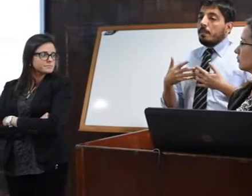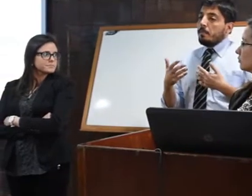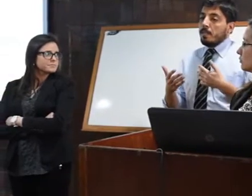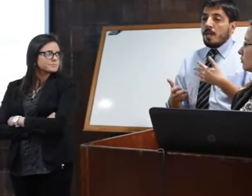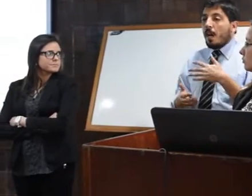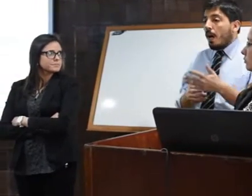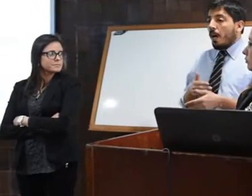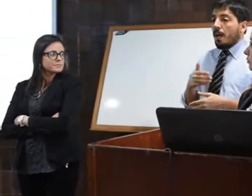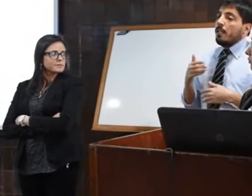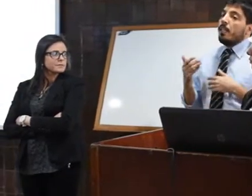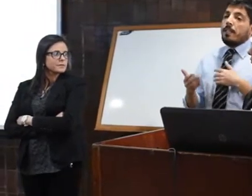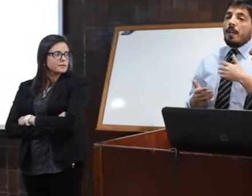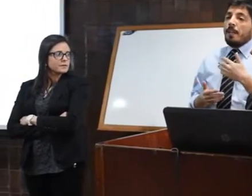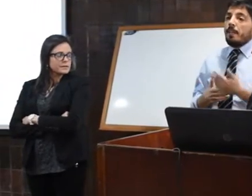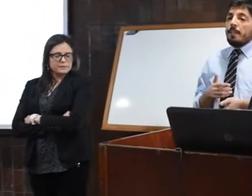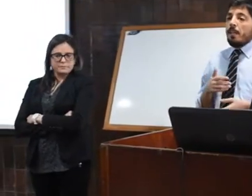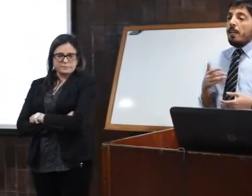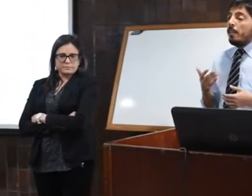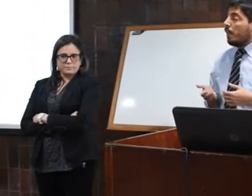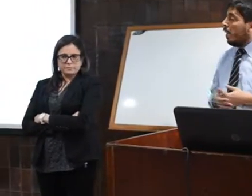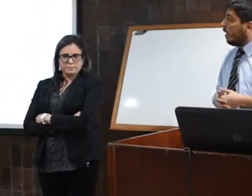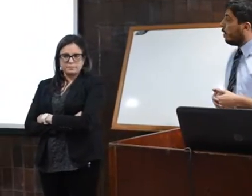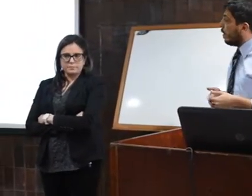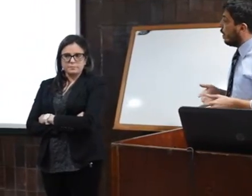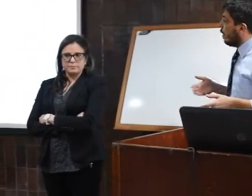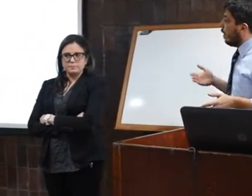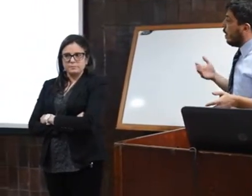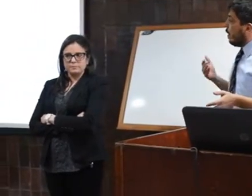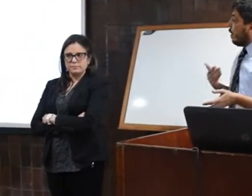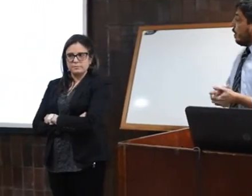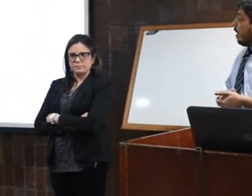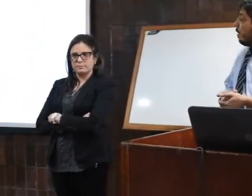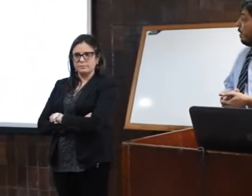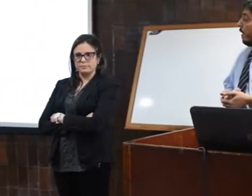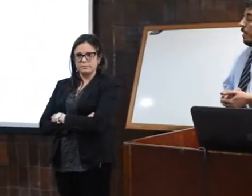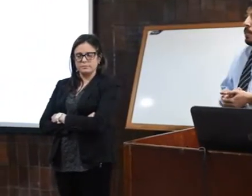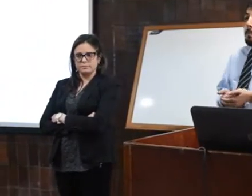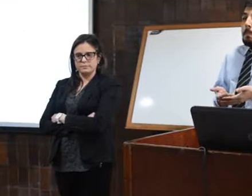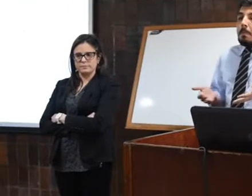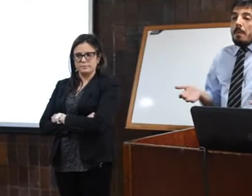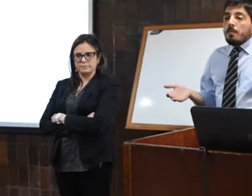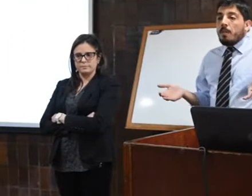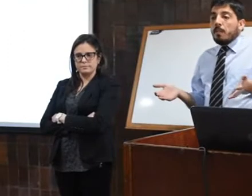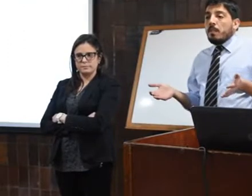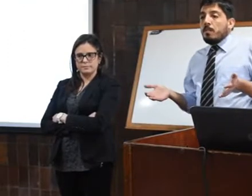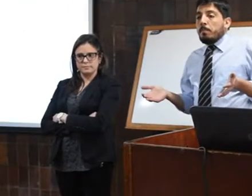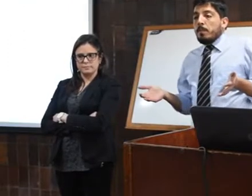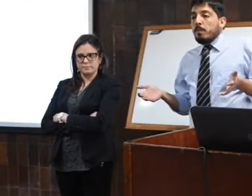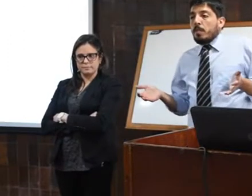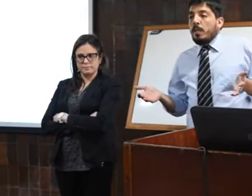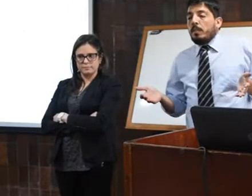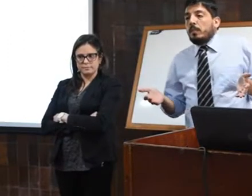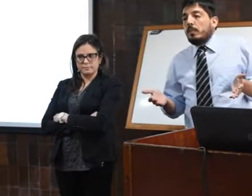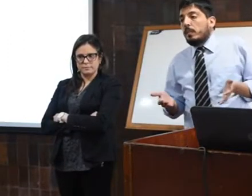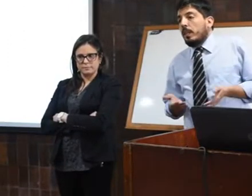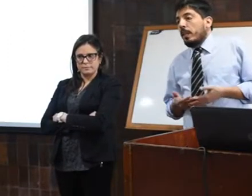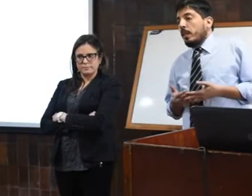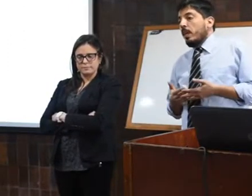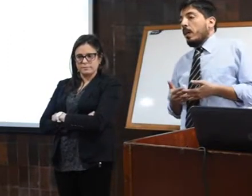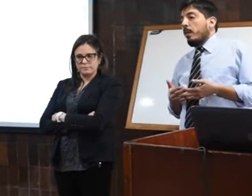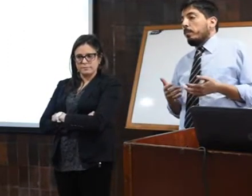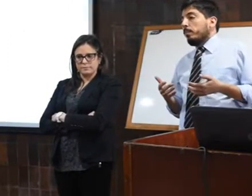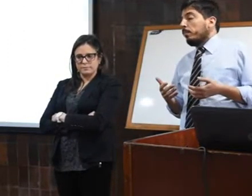empieza a dilatar la tabla de la tabla de alguna manera es una tía sospechosa